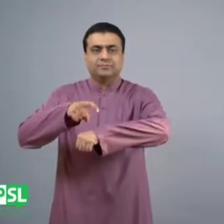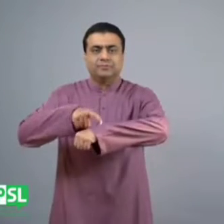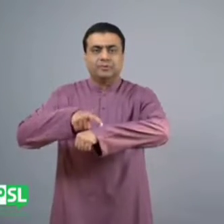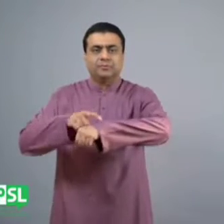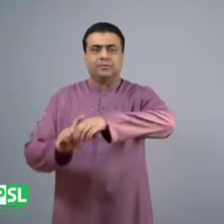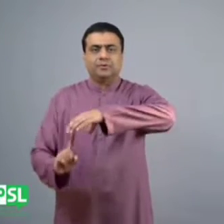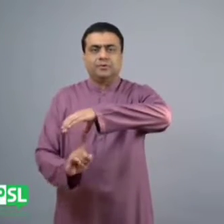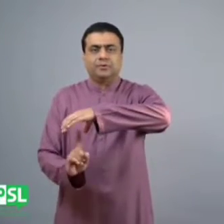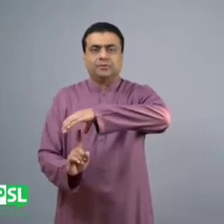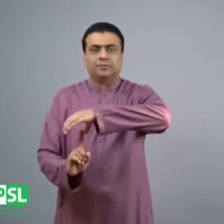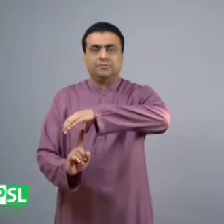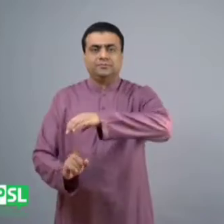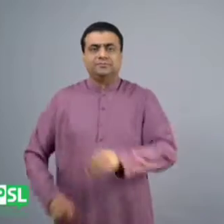Alarm ghadi.